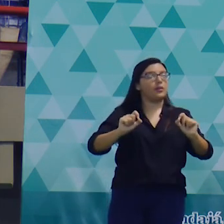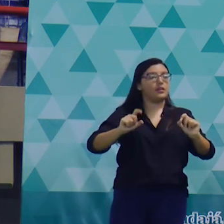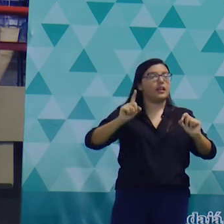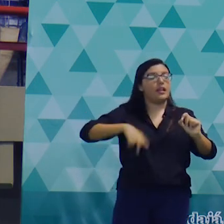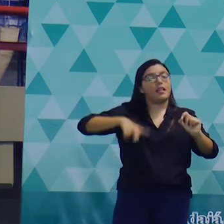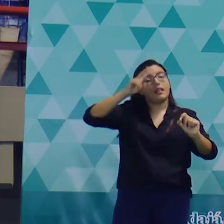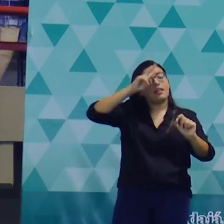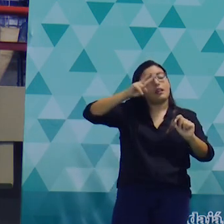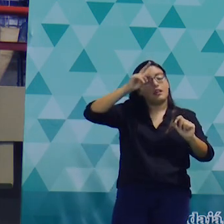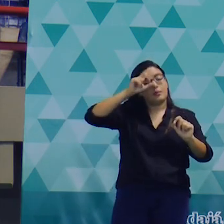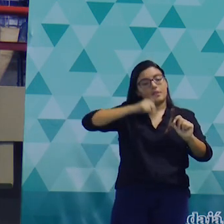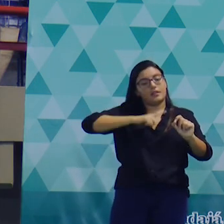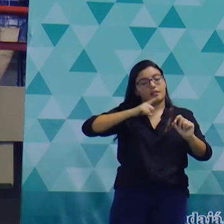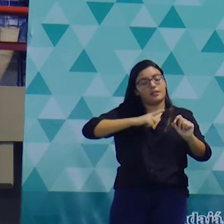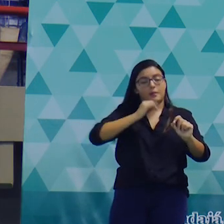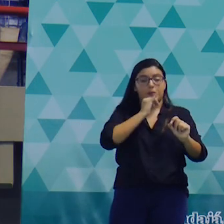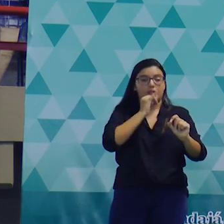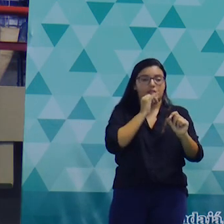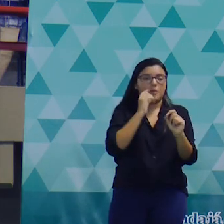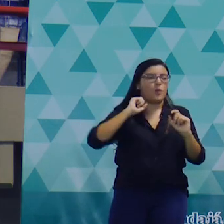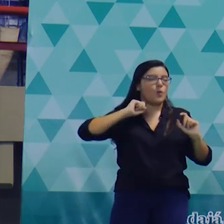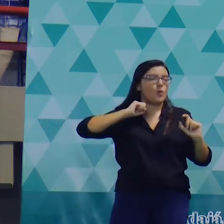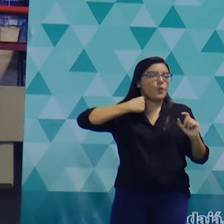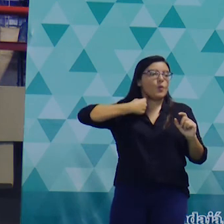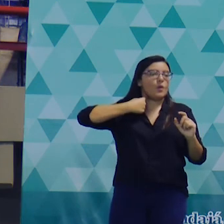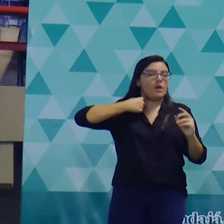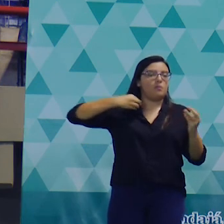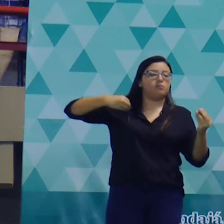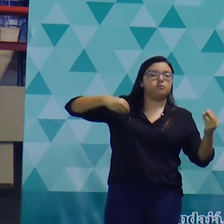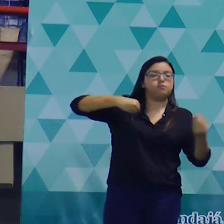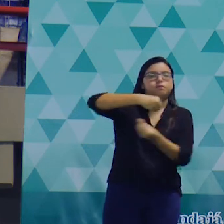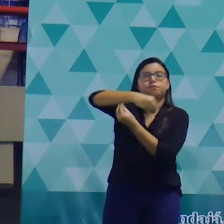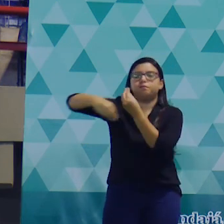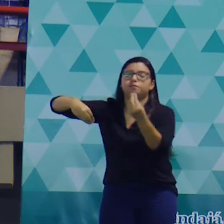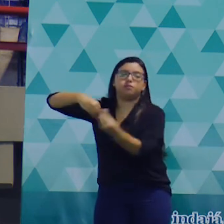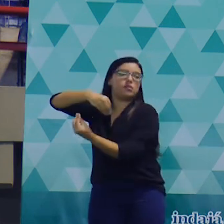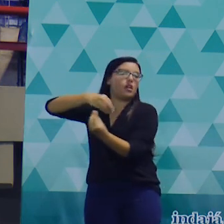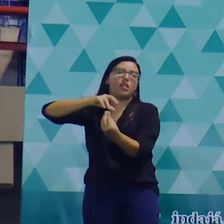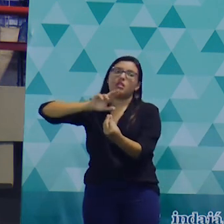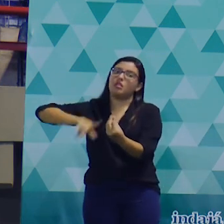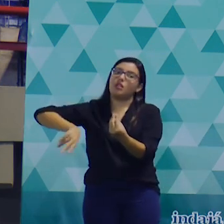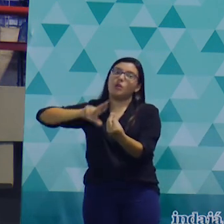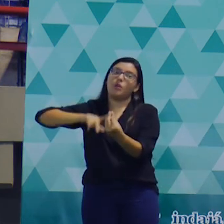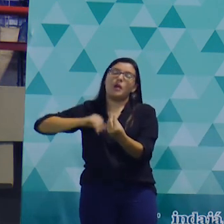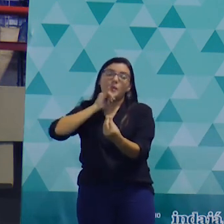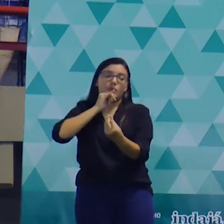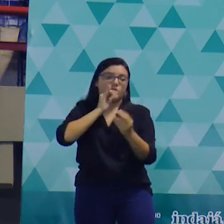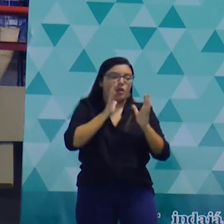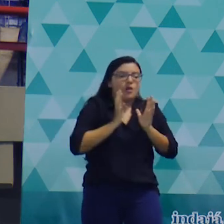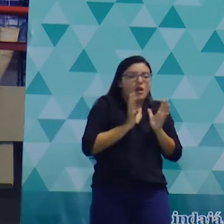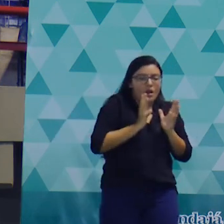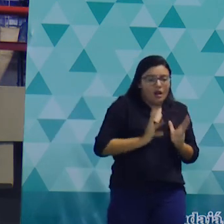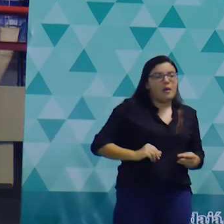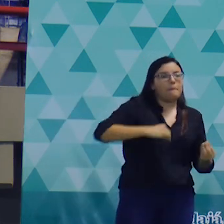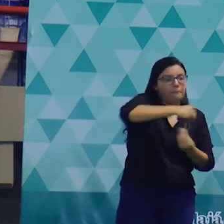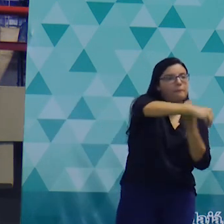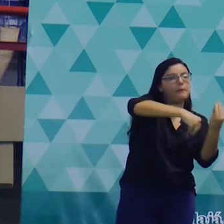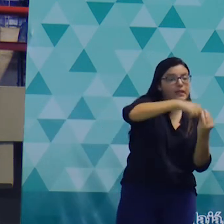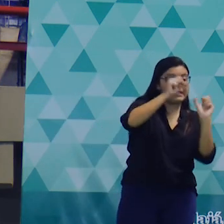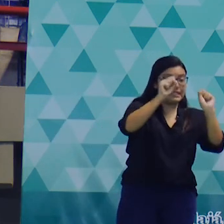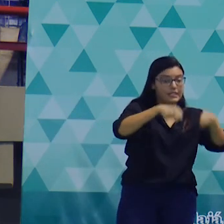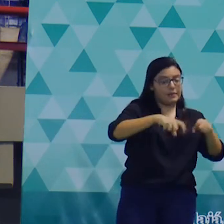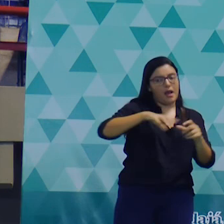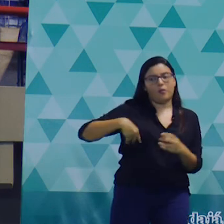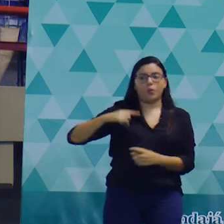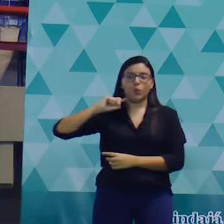que lembrar que as impurezas não reagem. Só reage o que é puro. Então, tudo